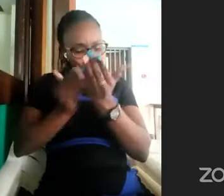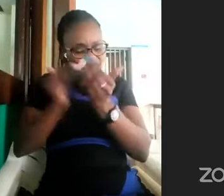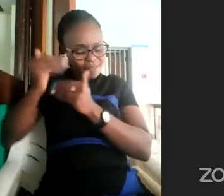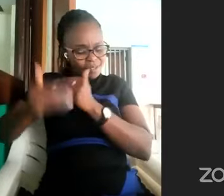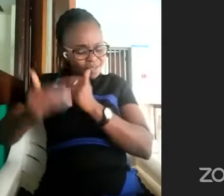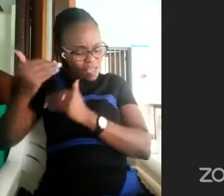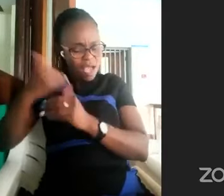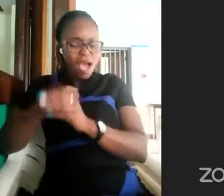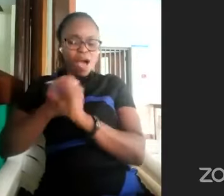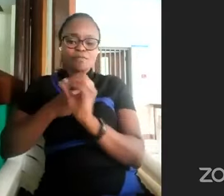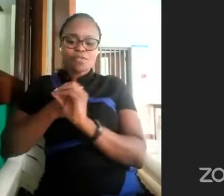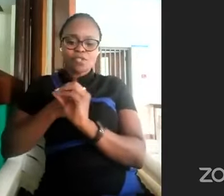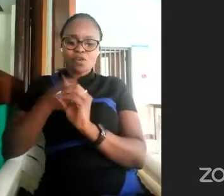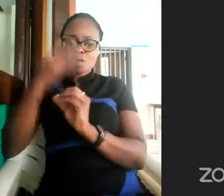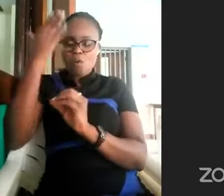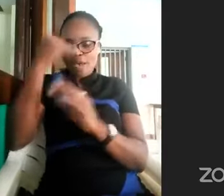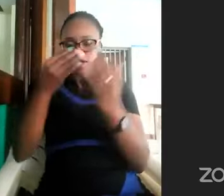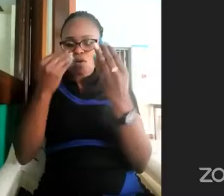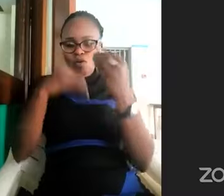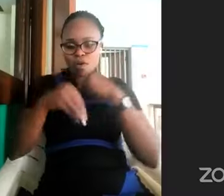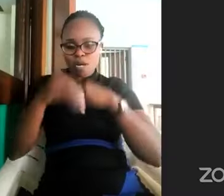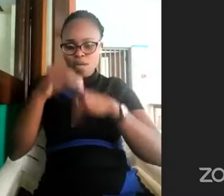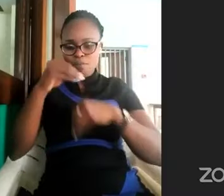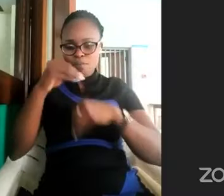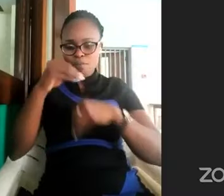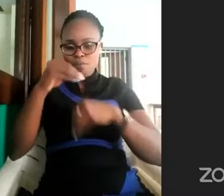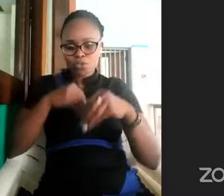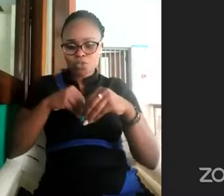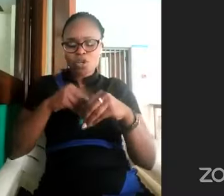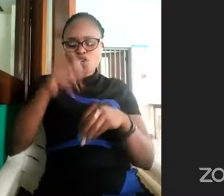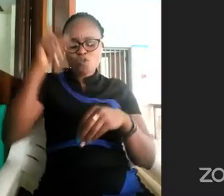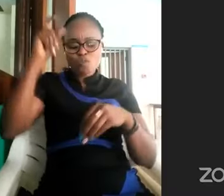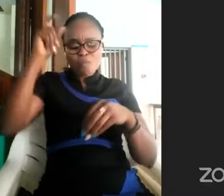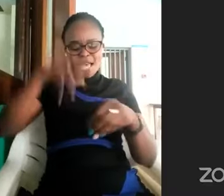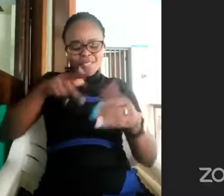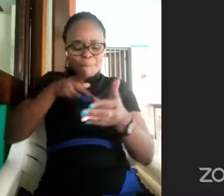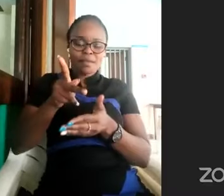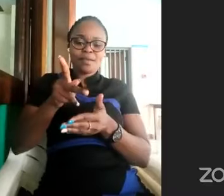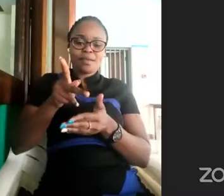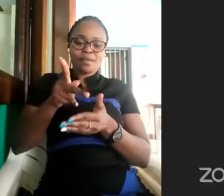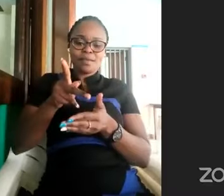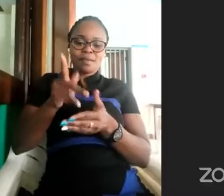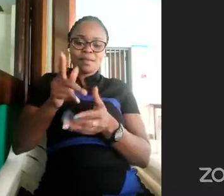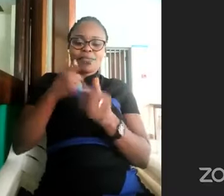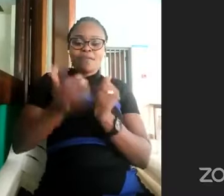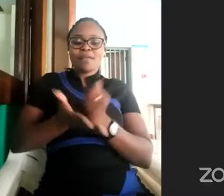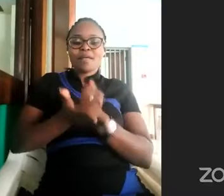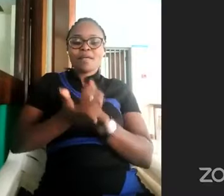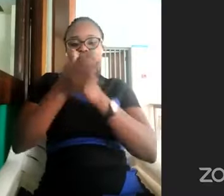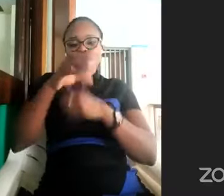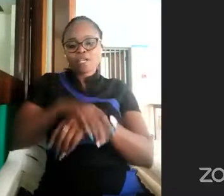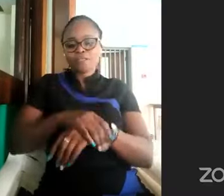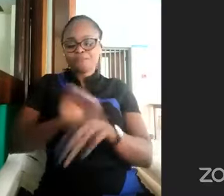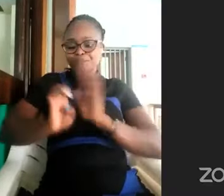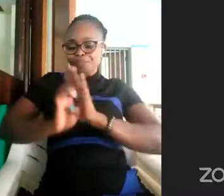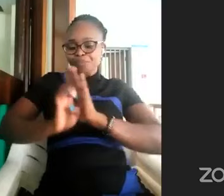ya corruption. Lazima utoe kitu kidogo ndio uende. For example, kama mimi nilikuwa na mtoto nikampeleka shule na ni mlemavu,